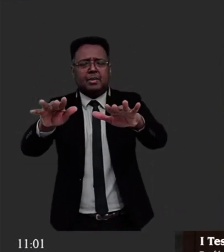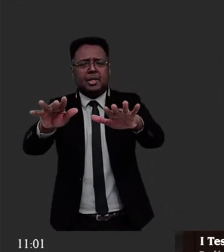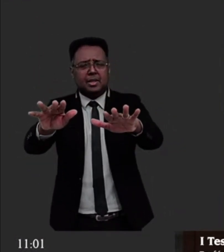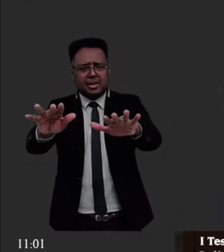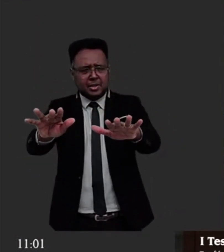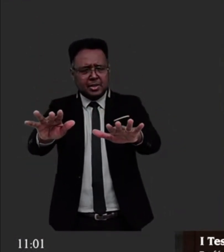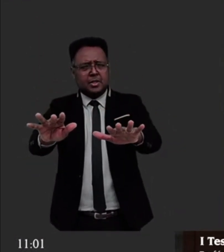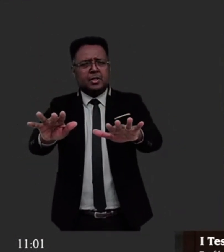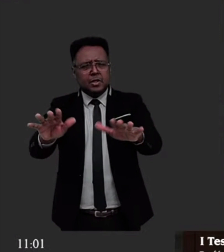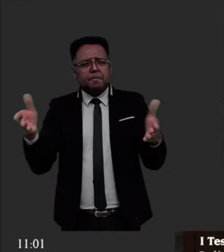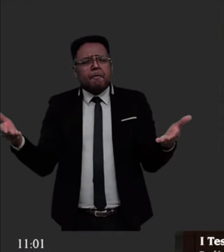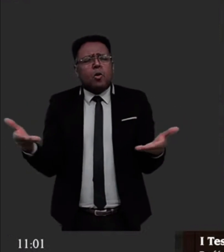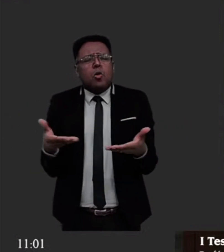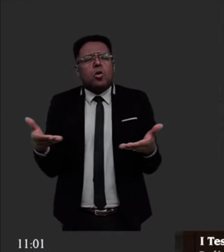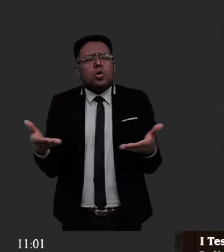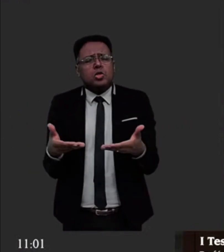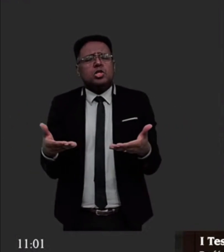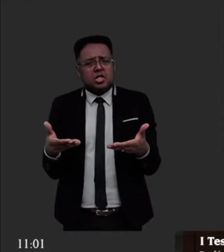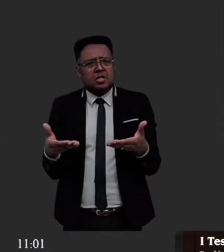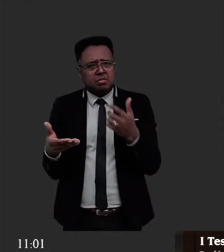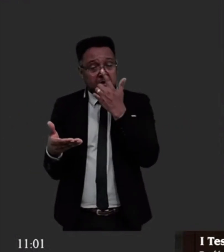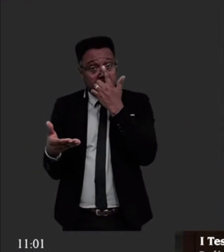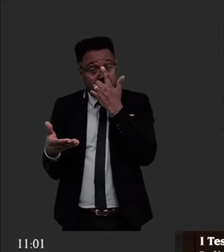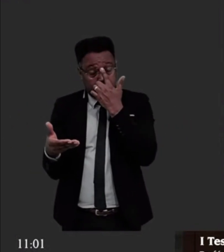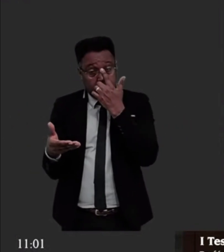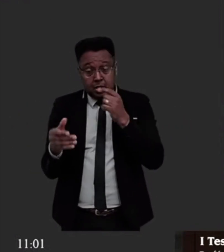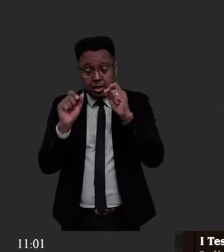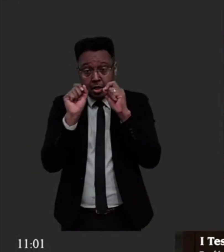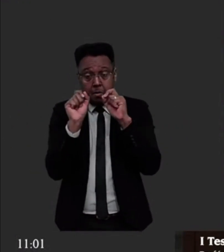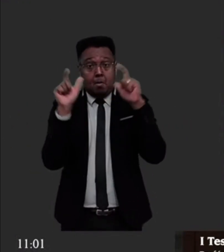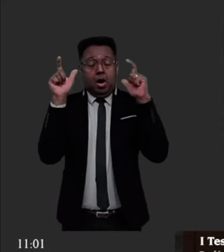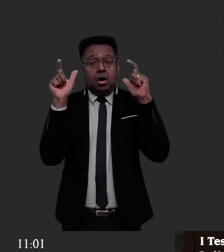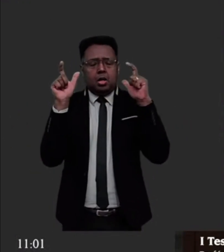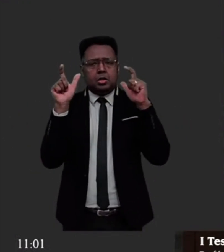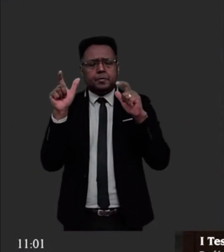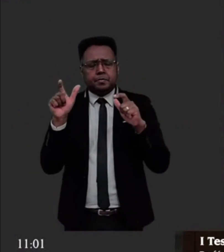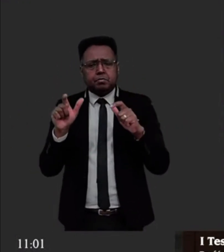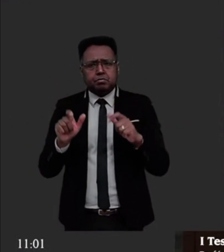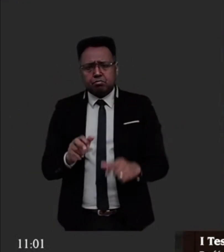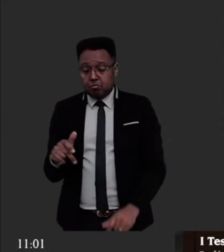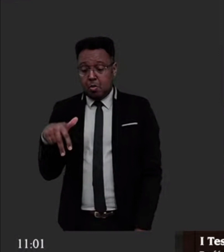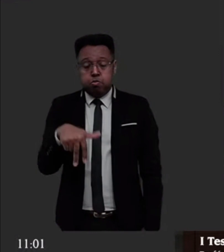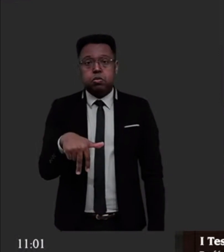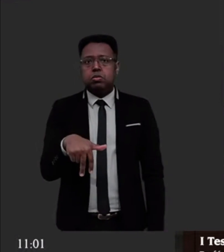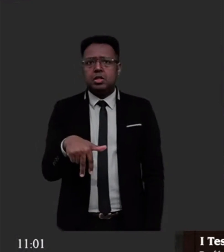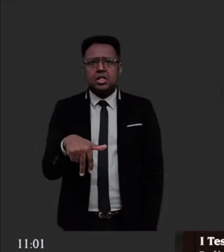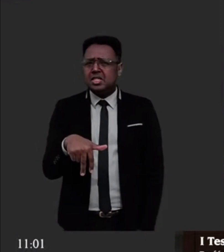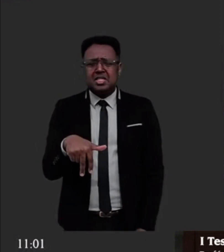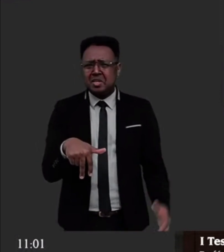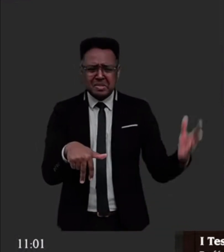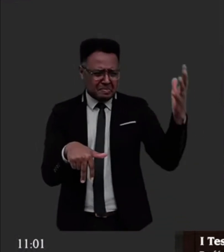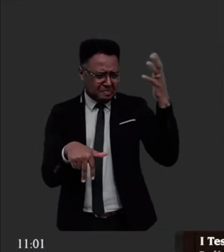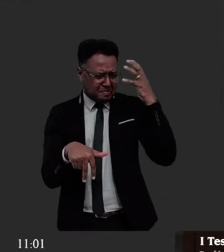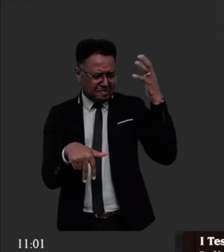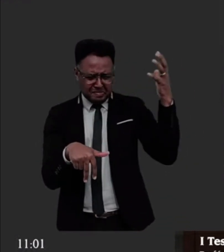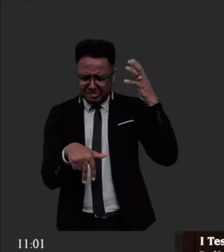Santo é o Senhor. Quem entrou aqui hoje? Hoje já levantou da cama, pôs um pé no chão e a guerra já se projetou aí na parede,